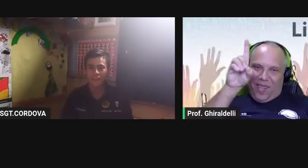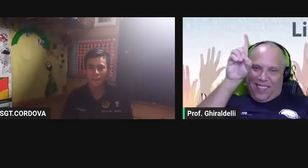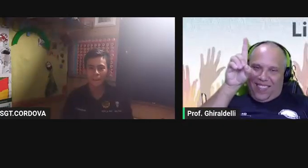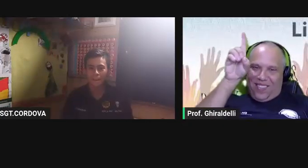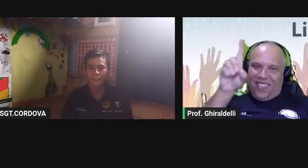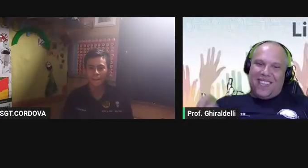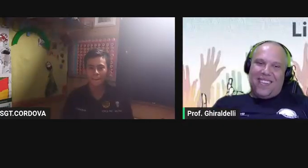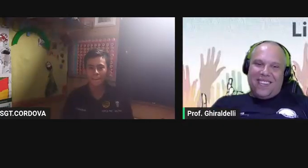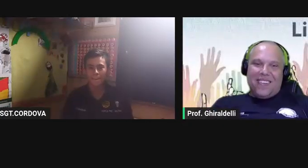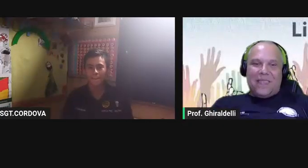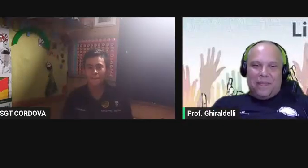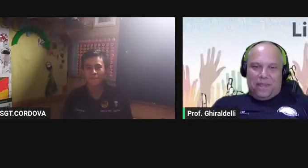cima.